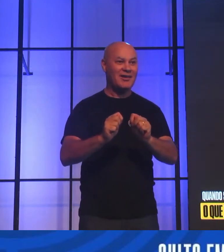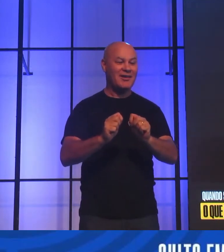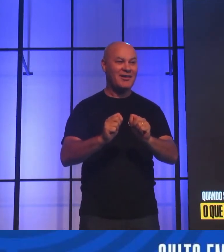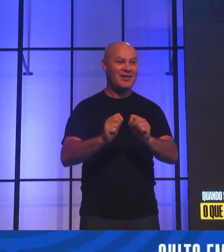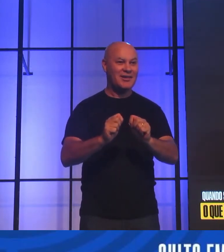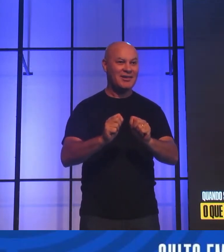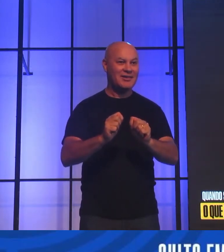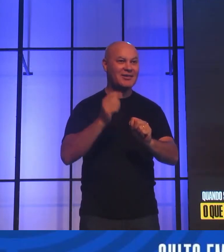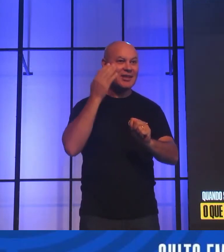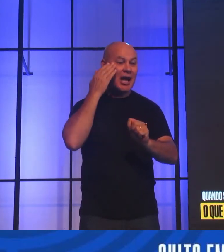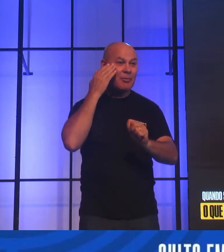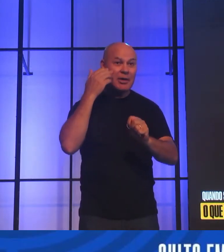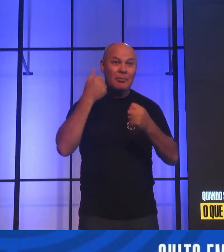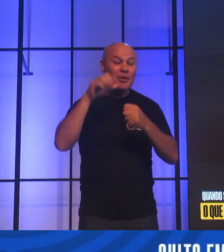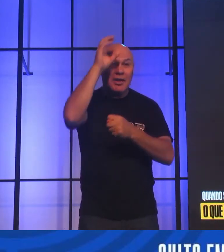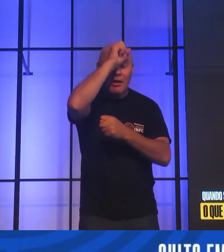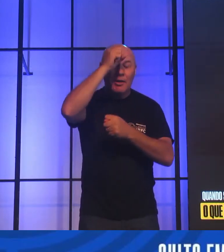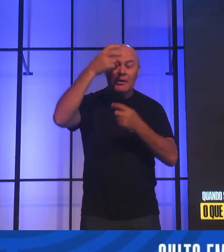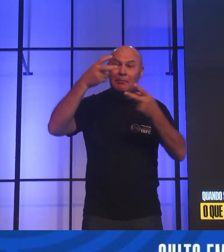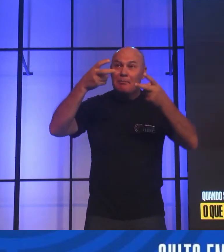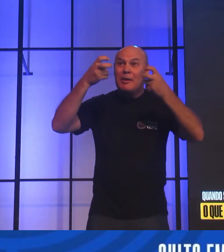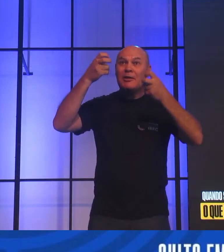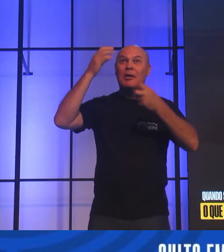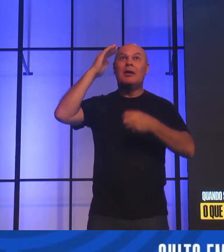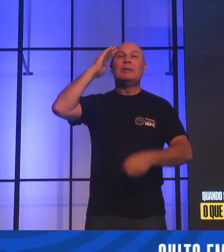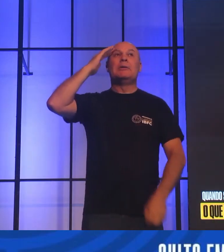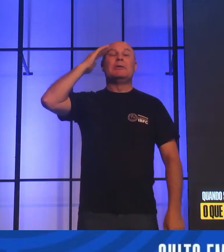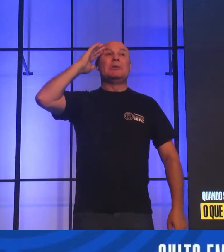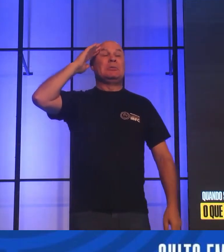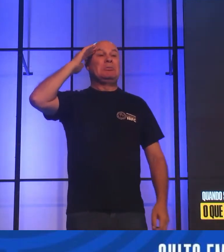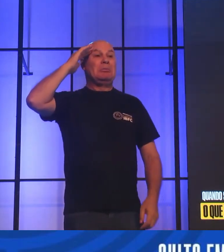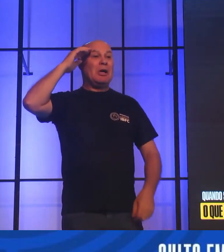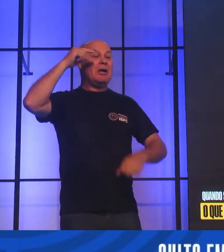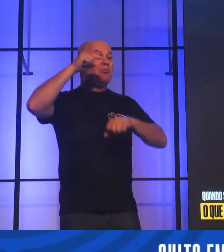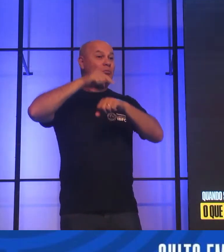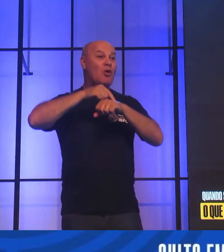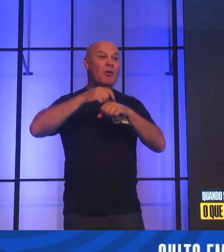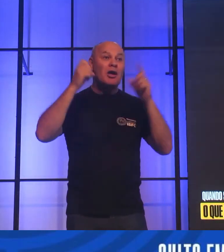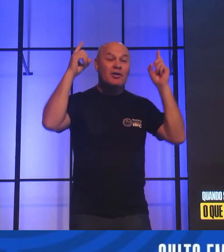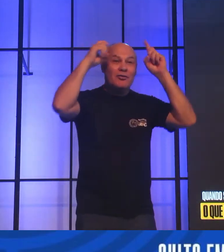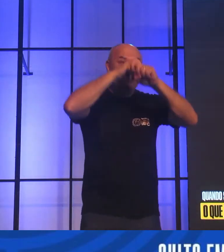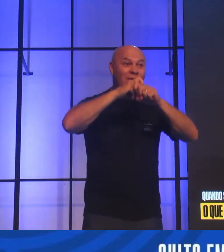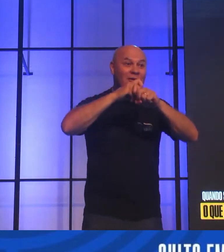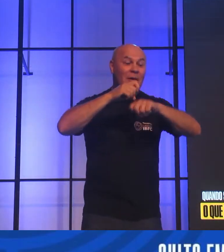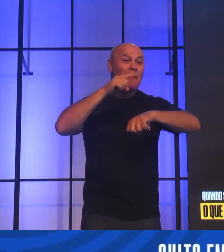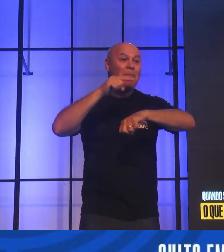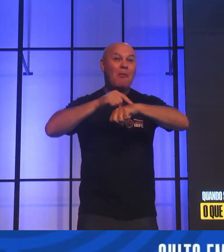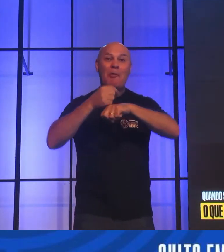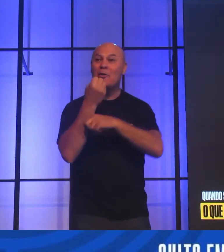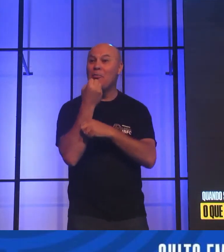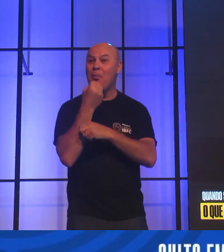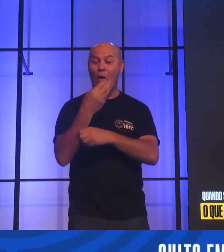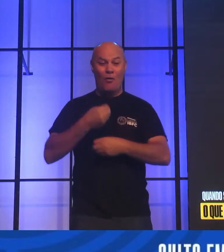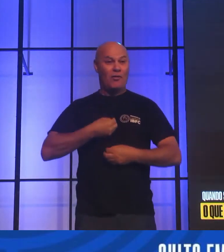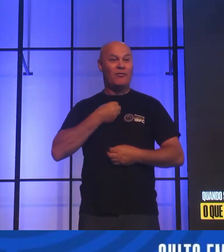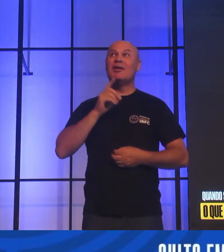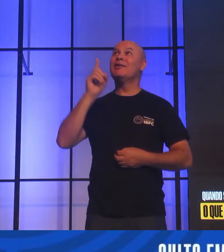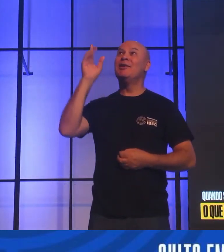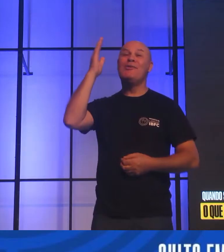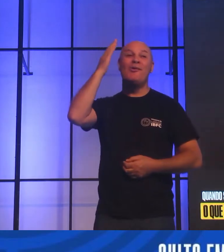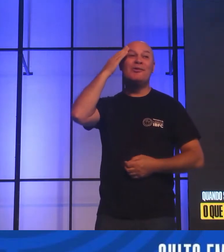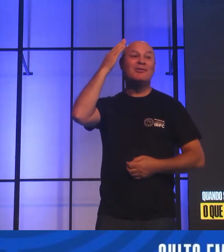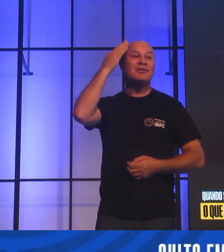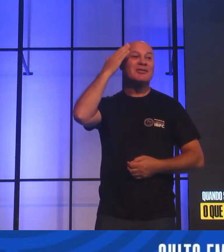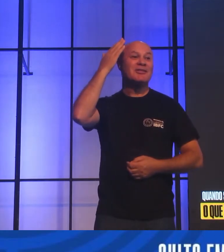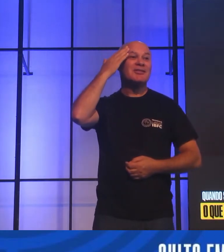Eu gostaria que você percebesse que somente as nossas reações nos arruinam. As suas